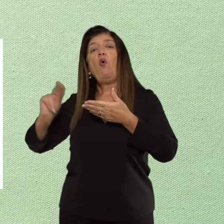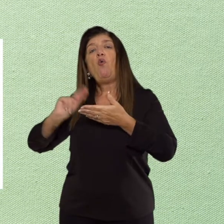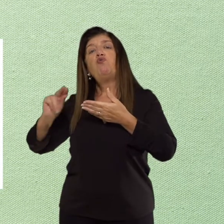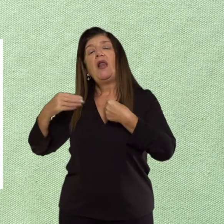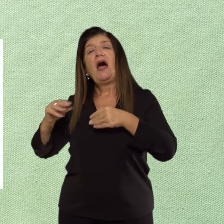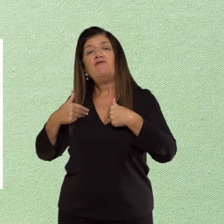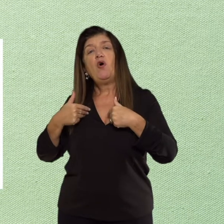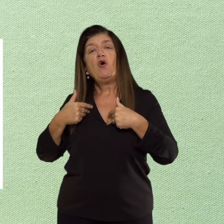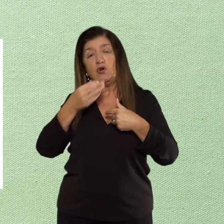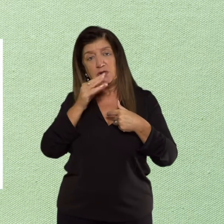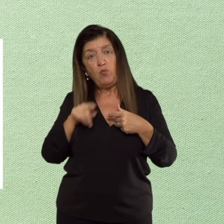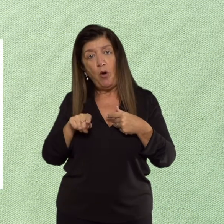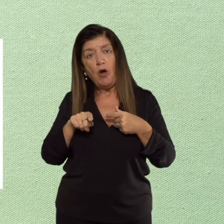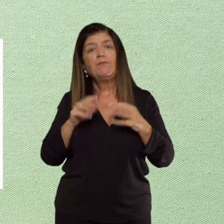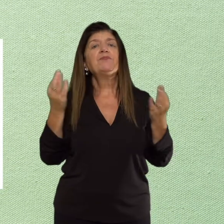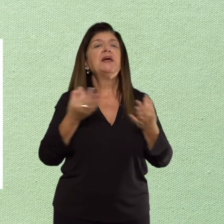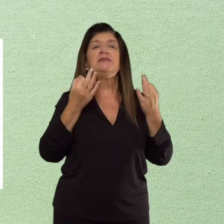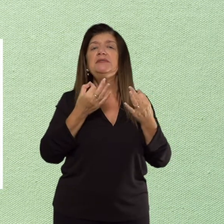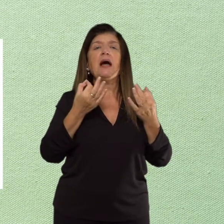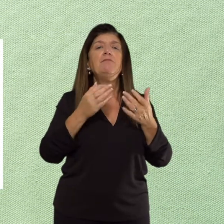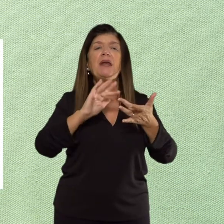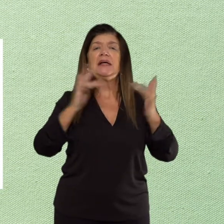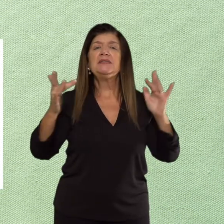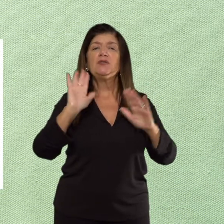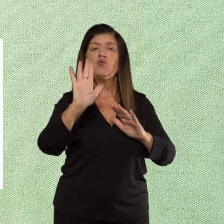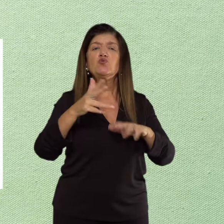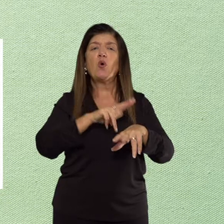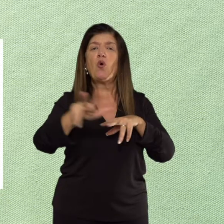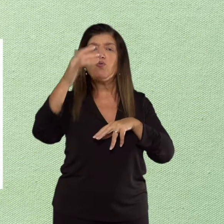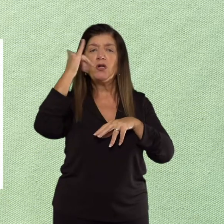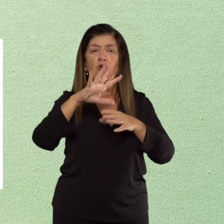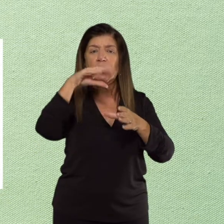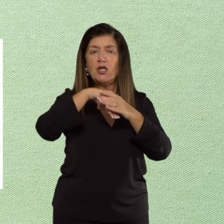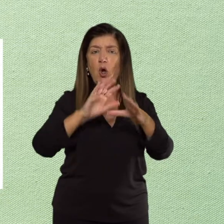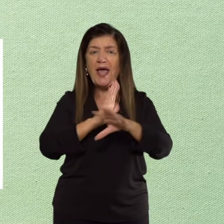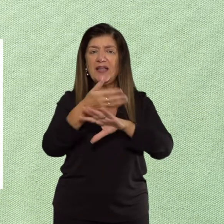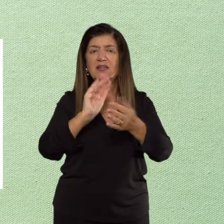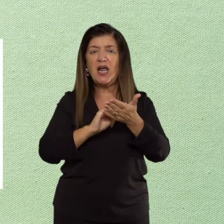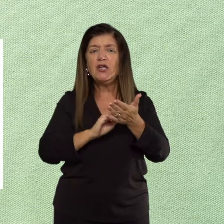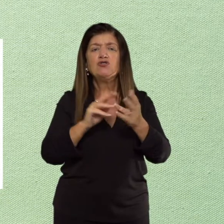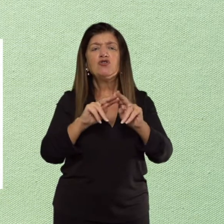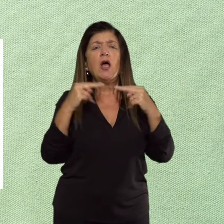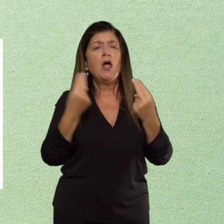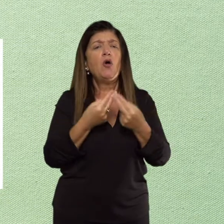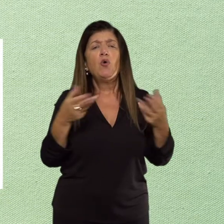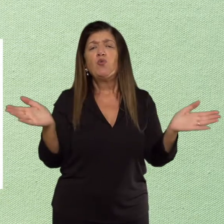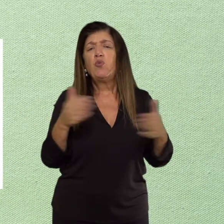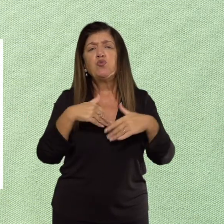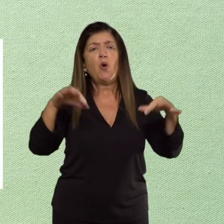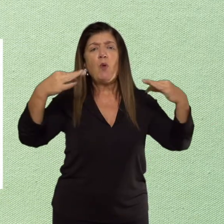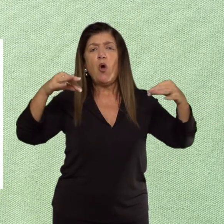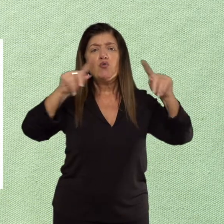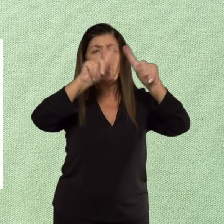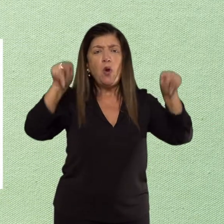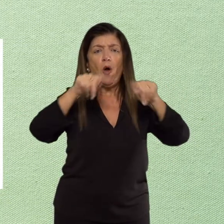all'interno del sito del Comune di Torino c'è tutta la modulistica, ci sono tre tipologie di modulo, c'è quello